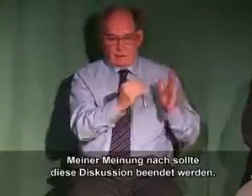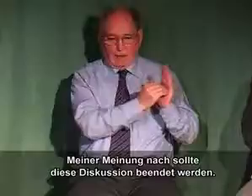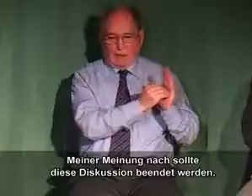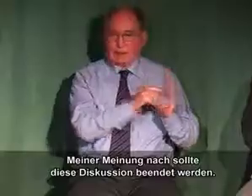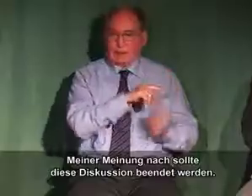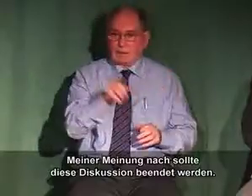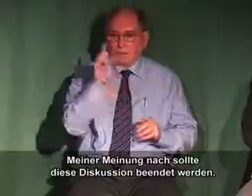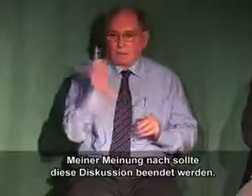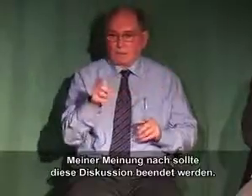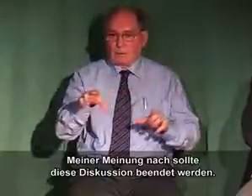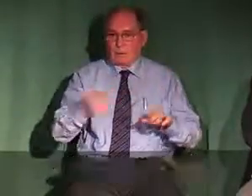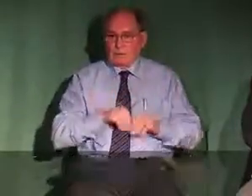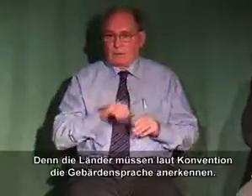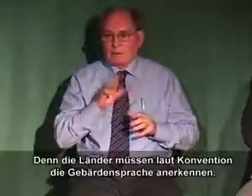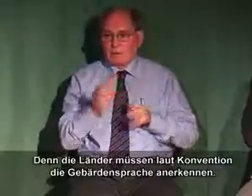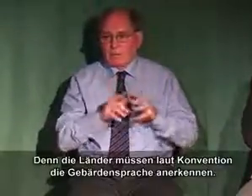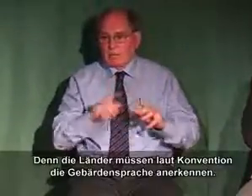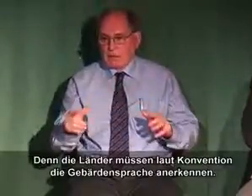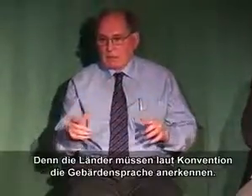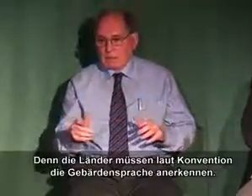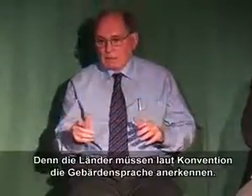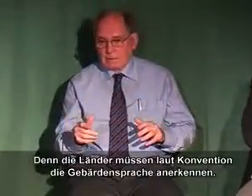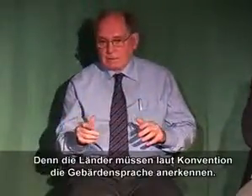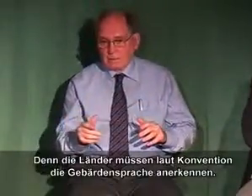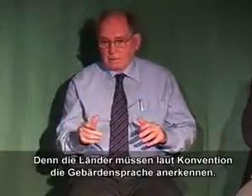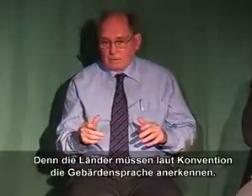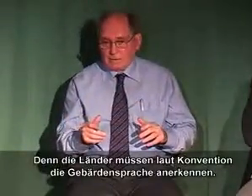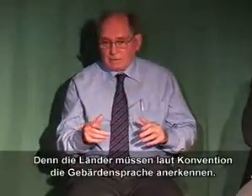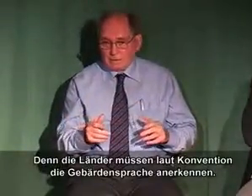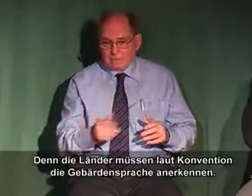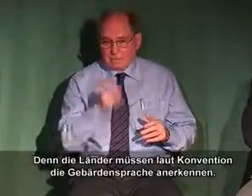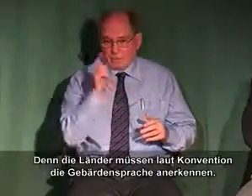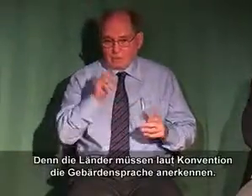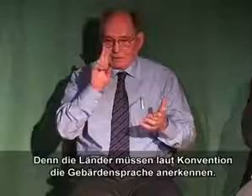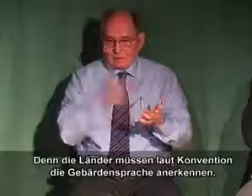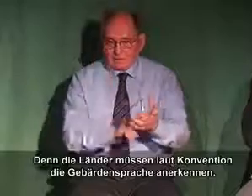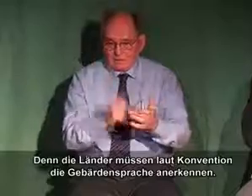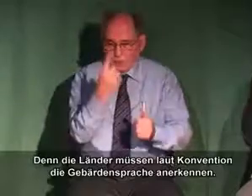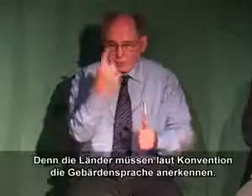Diskussion beendet werden. Denn die Länder müssen laut Konvention die Gebärdensprache anerkennen.